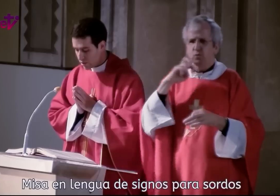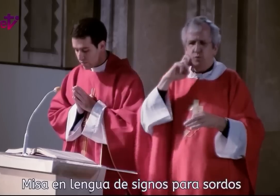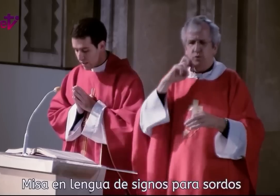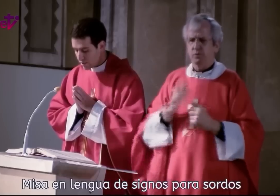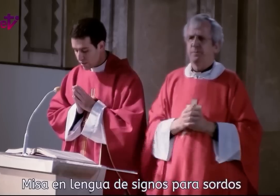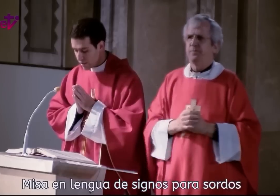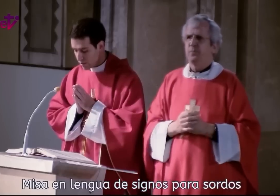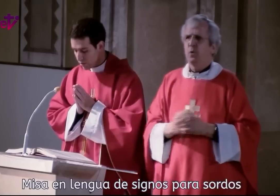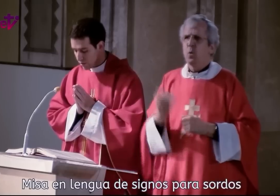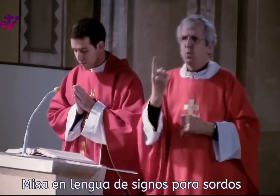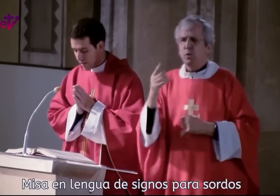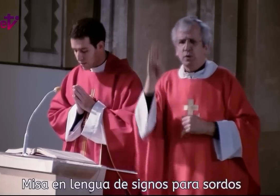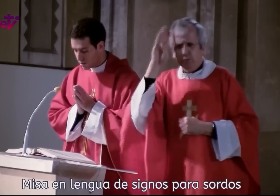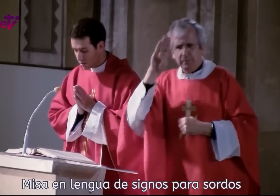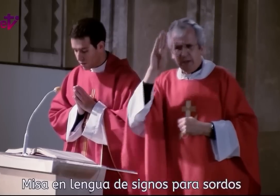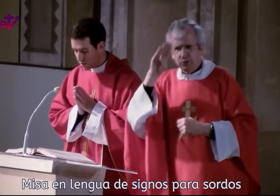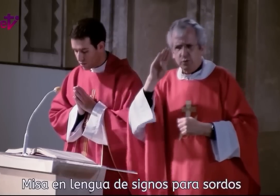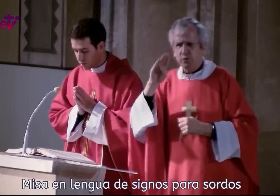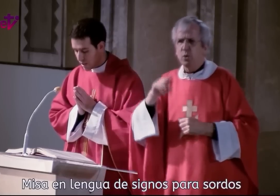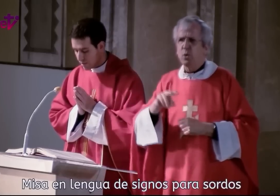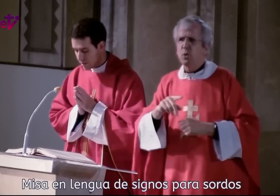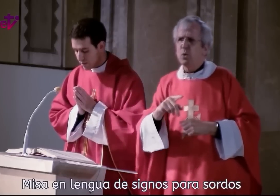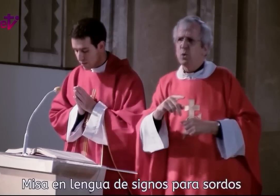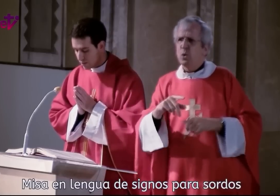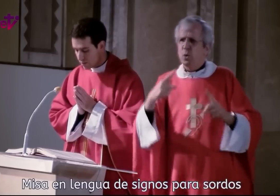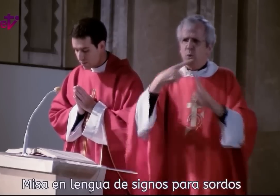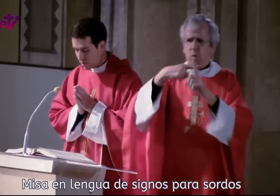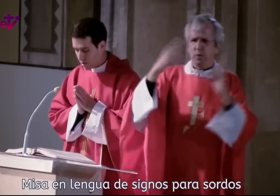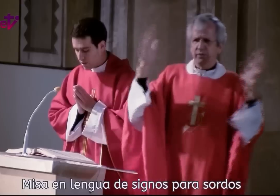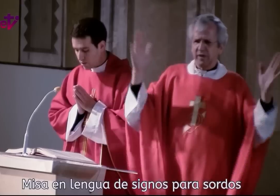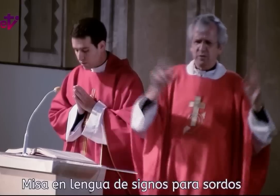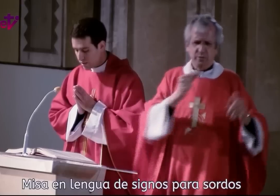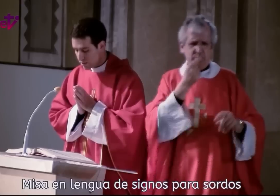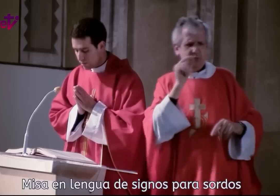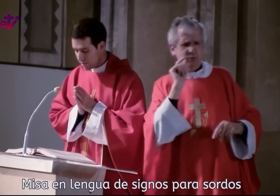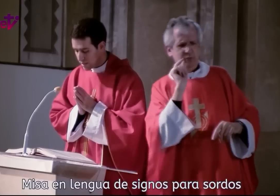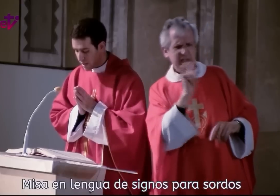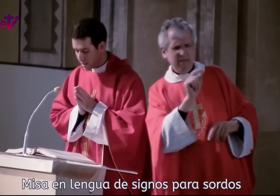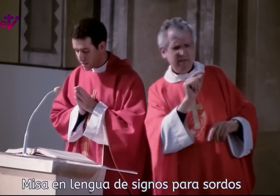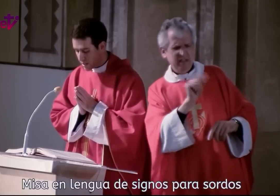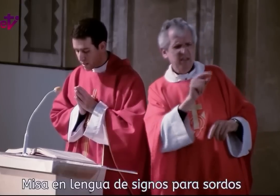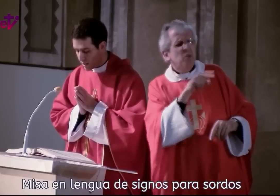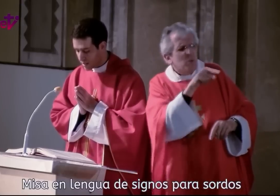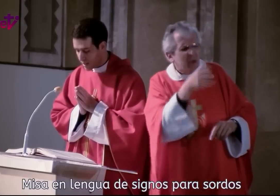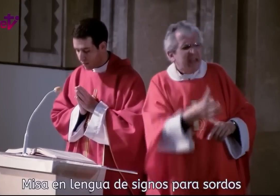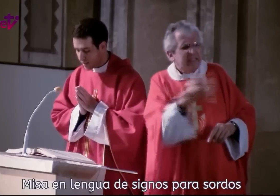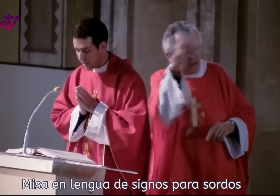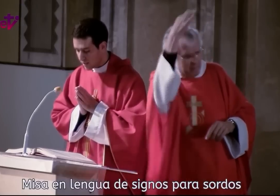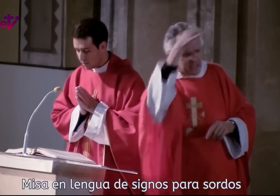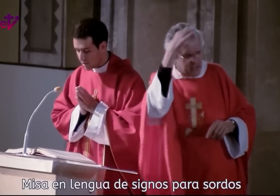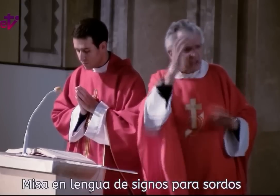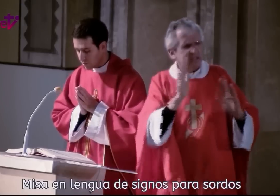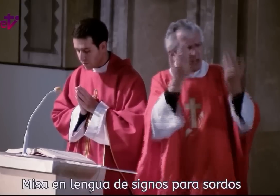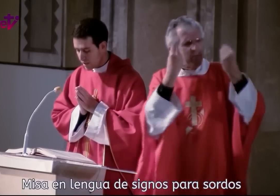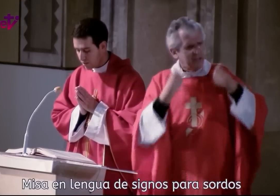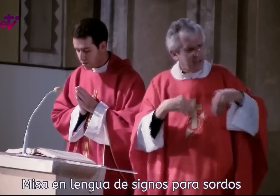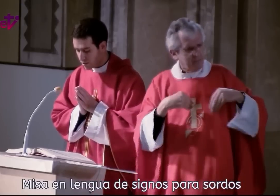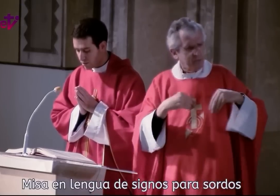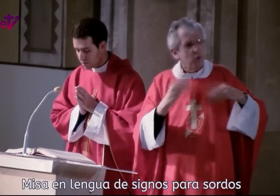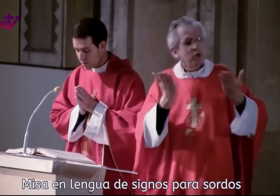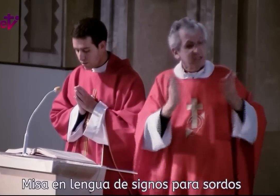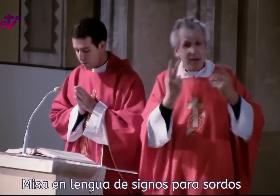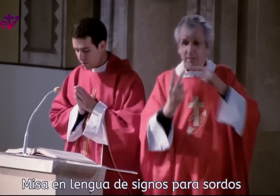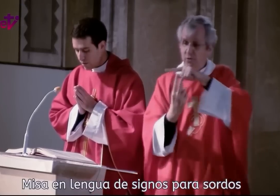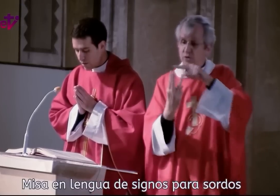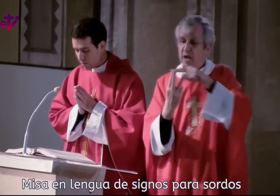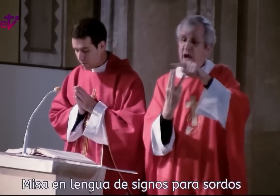Uno de los malhechores crucificados lo insultaba diciendo: «¿No eres tú el Mesías? Sálvate a ti mismo y a